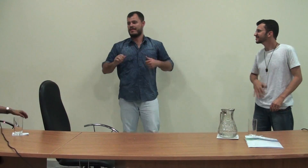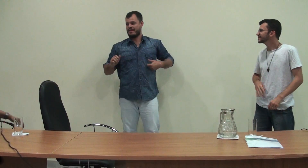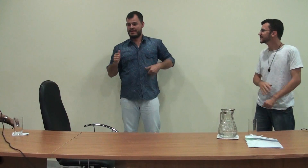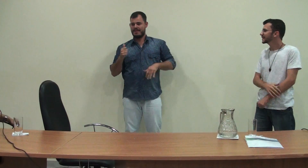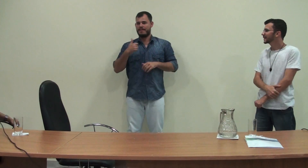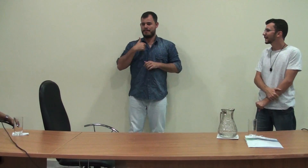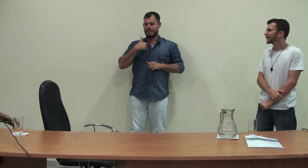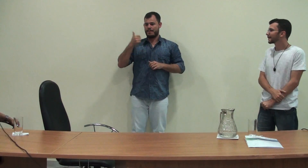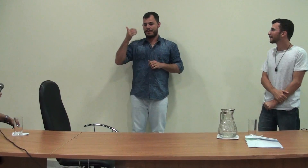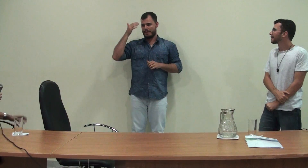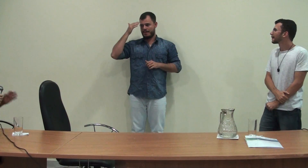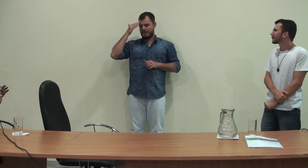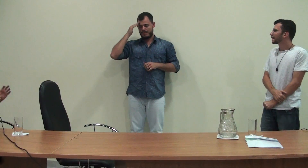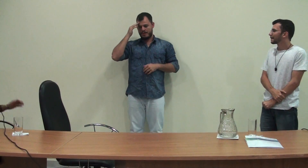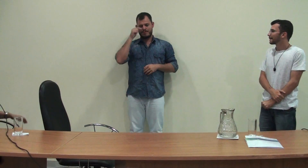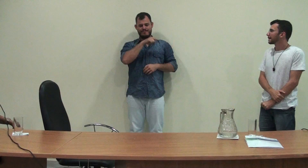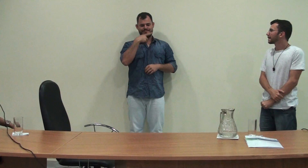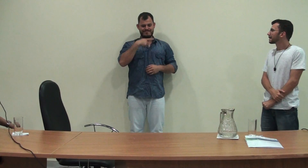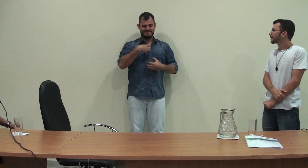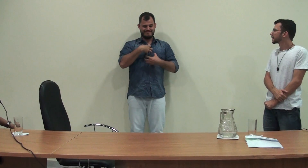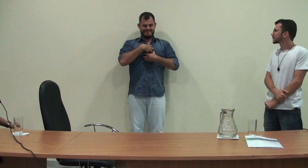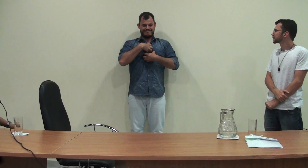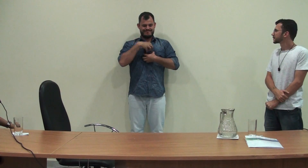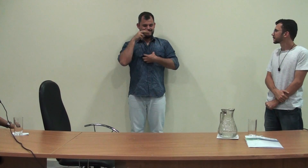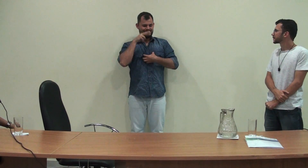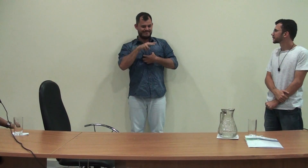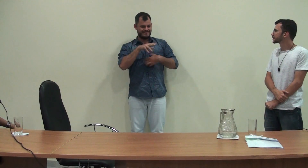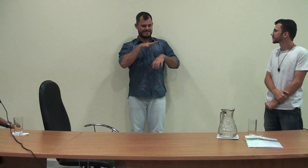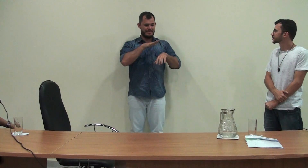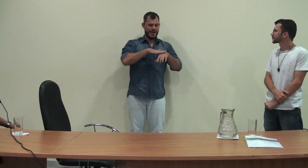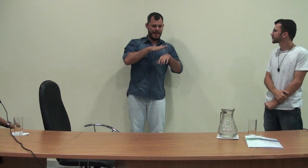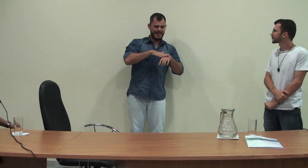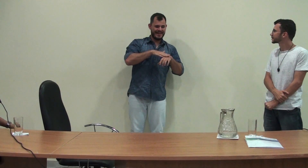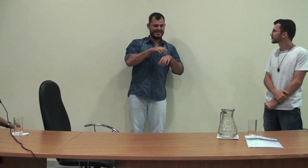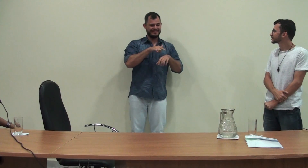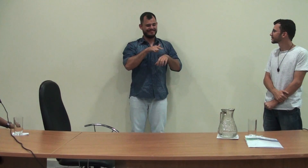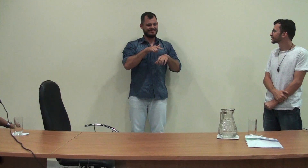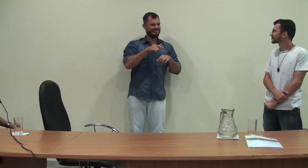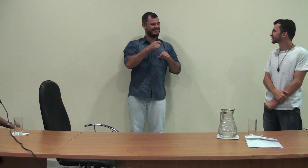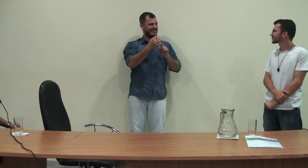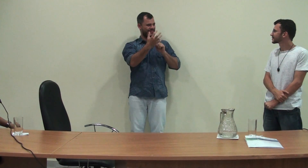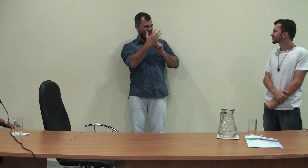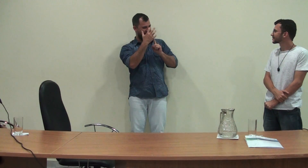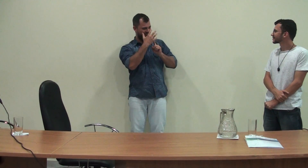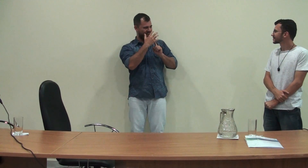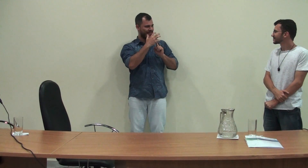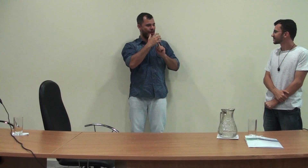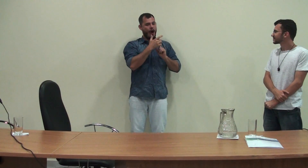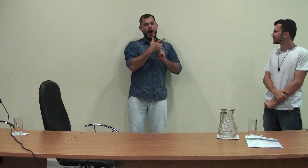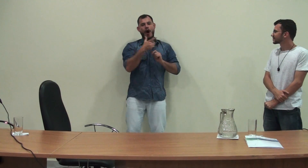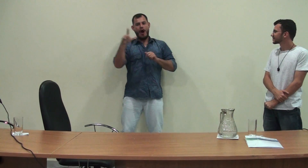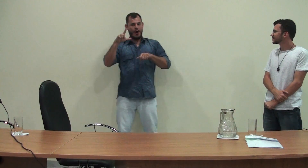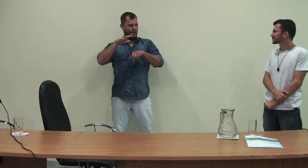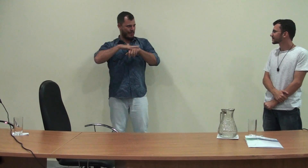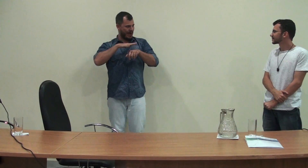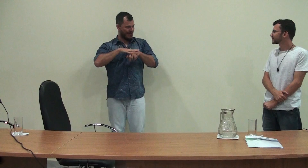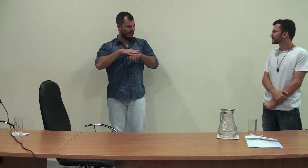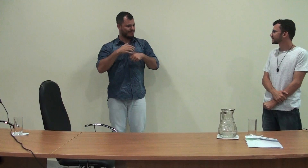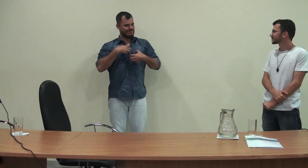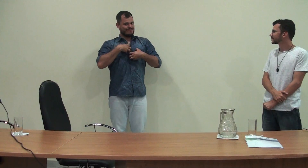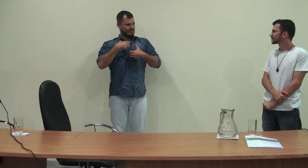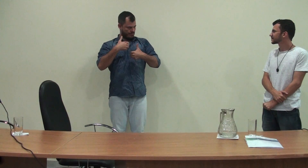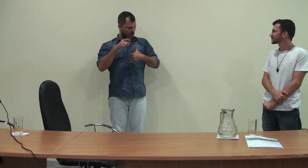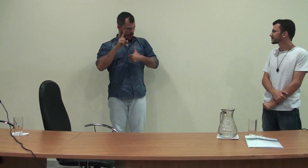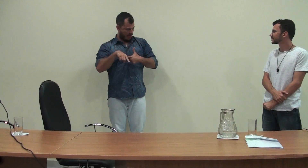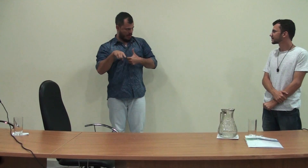Só sua opinião mesmo, de maneira mais fácil. Bom, se eu entendi muito bem o que você disse em relação à matemática, se há